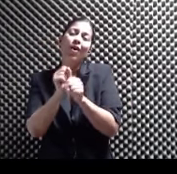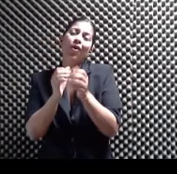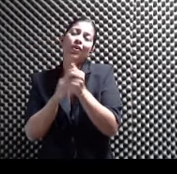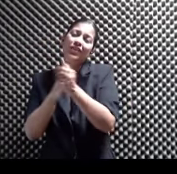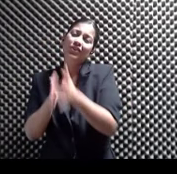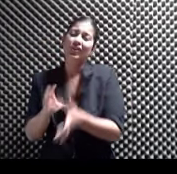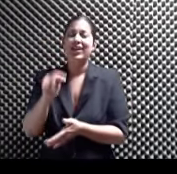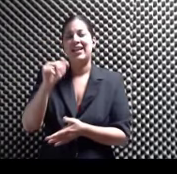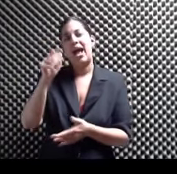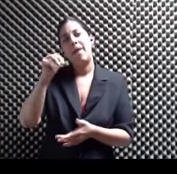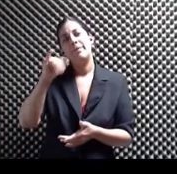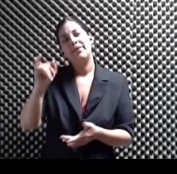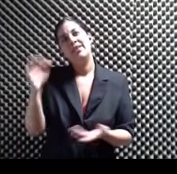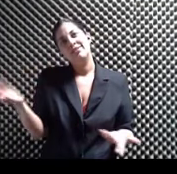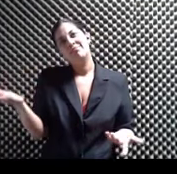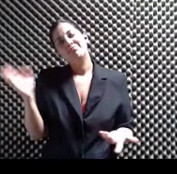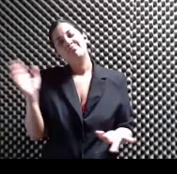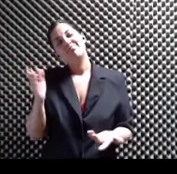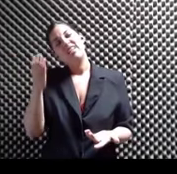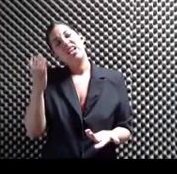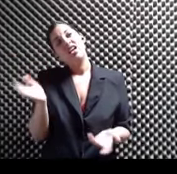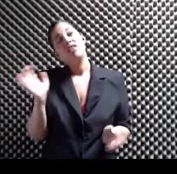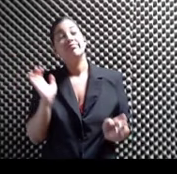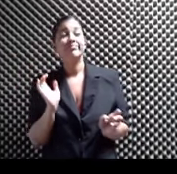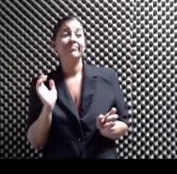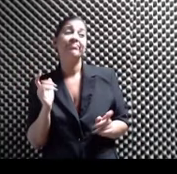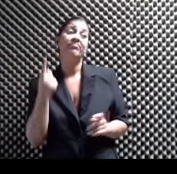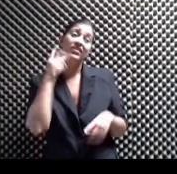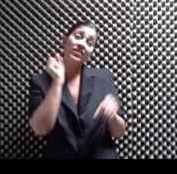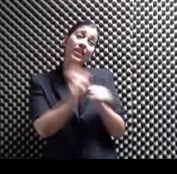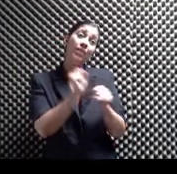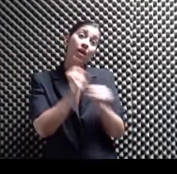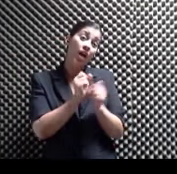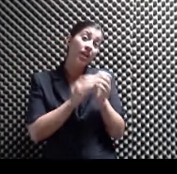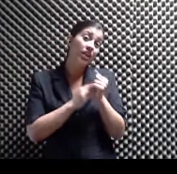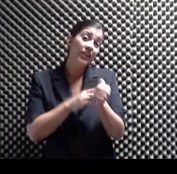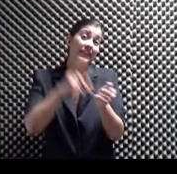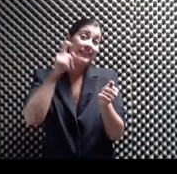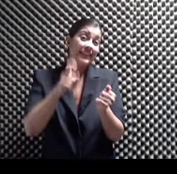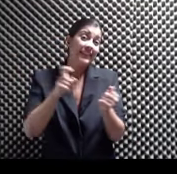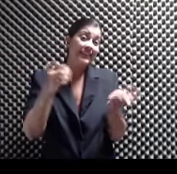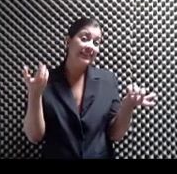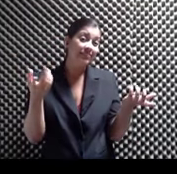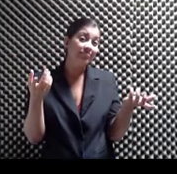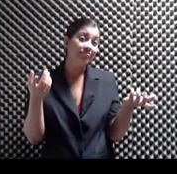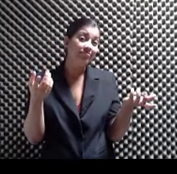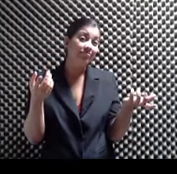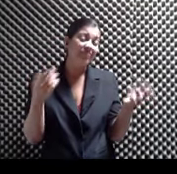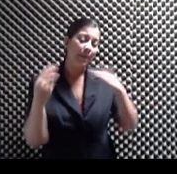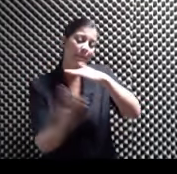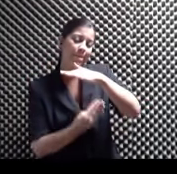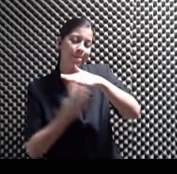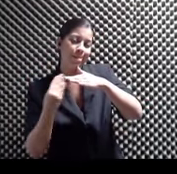desde el principio, ella pues uno para trabajar dirección te tienes que agarrar de algún texto ya